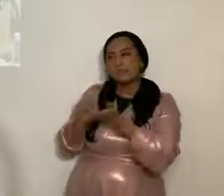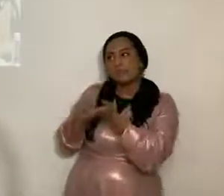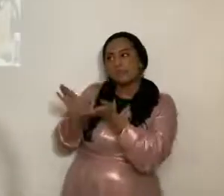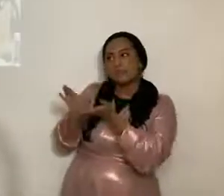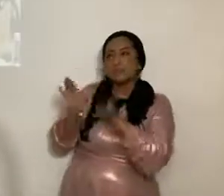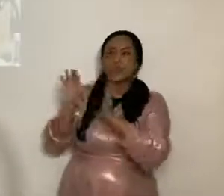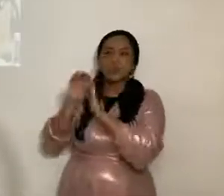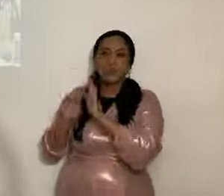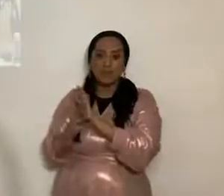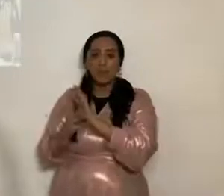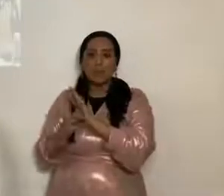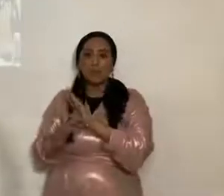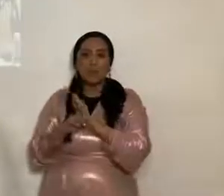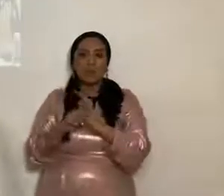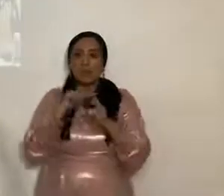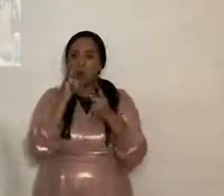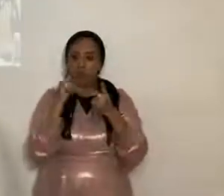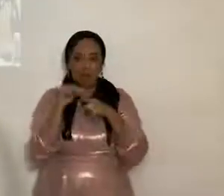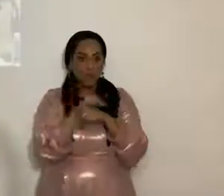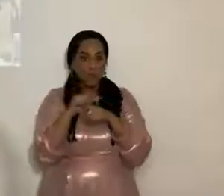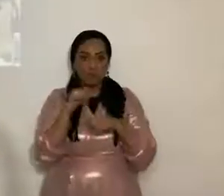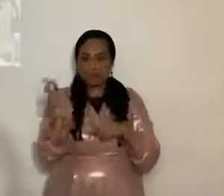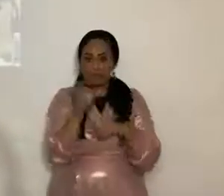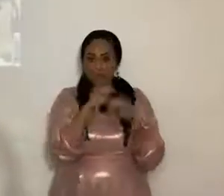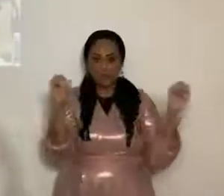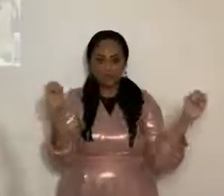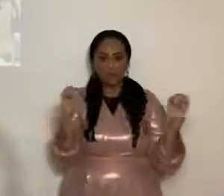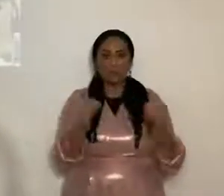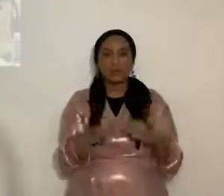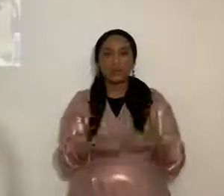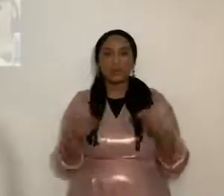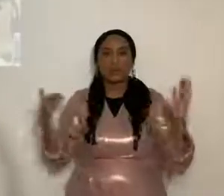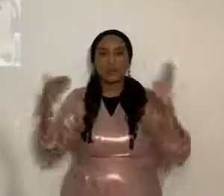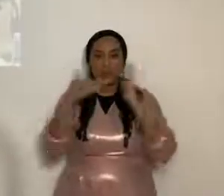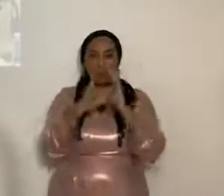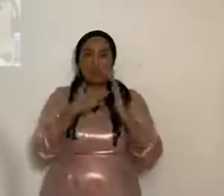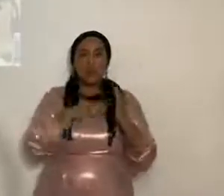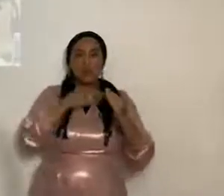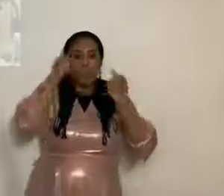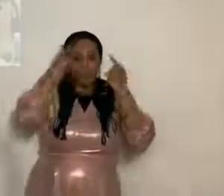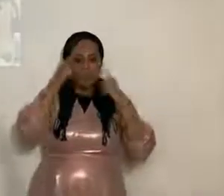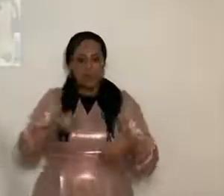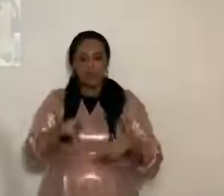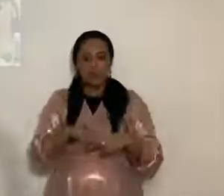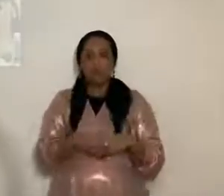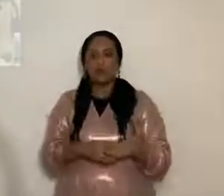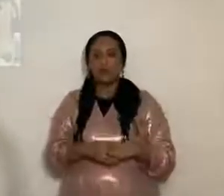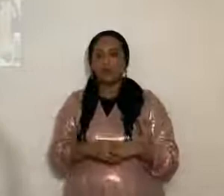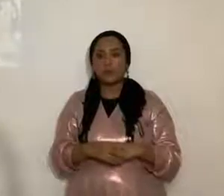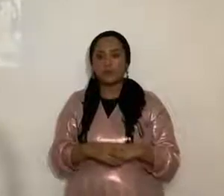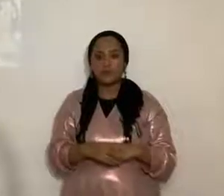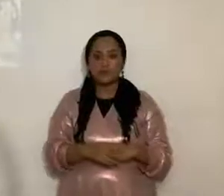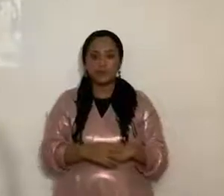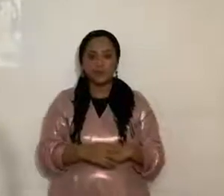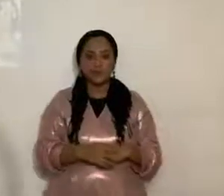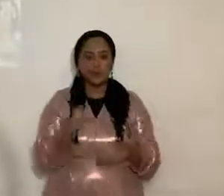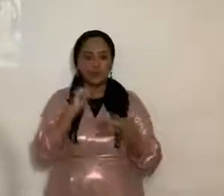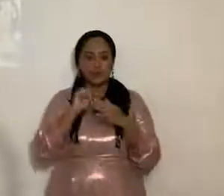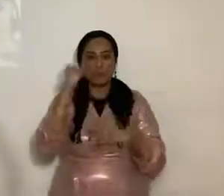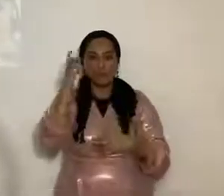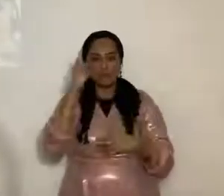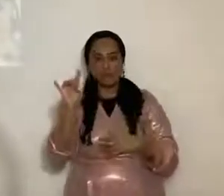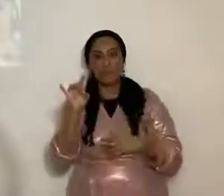mis estatutos, no ejecutando todos mis mandamientos e invalidando mi pacto, ¿sí? Verso